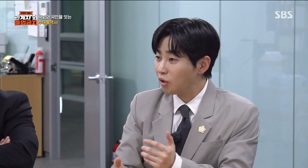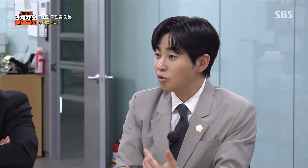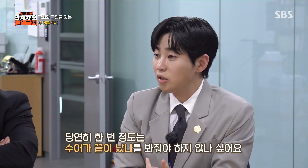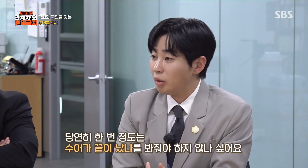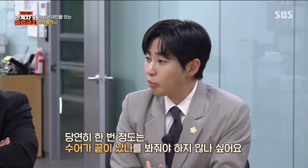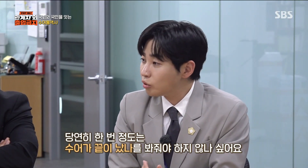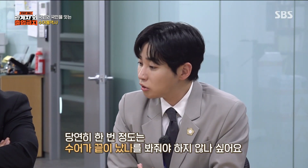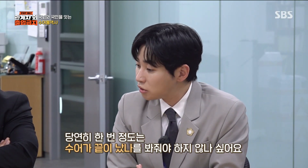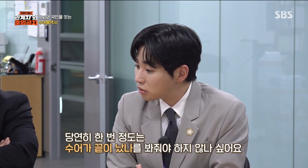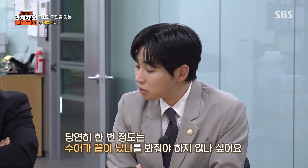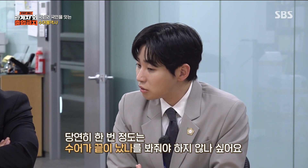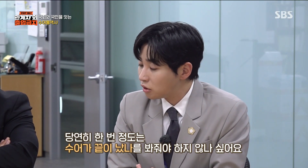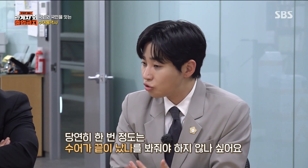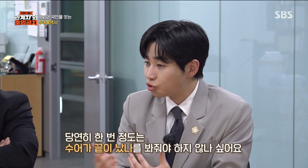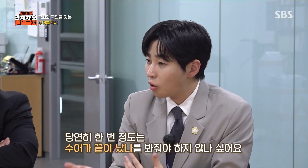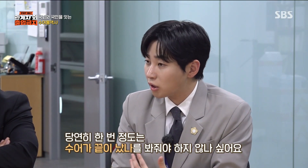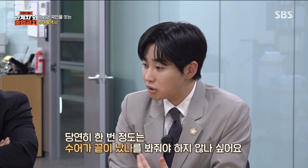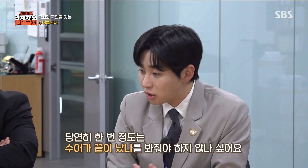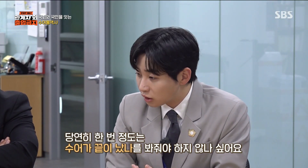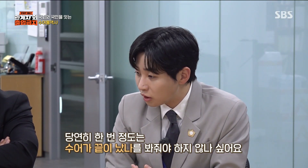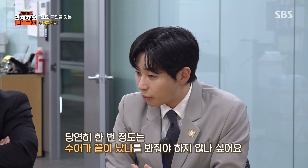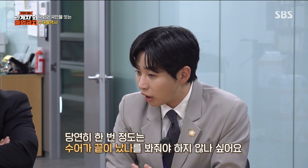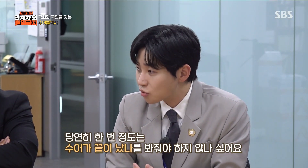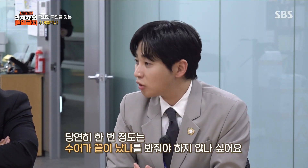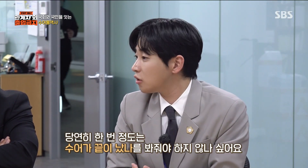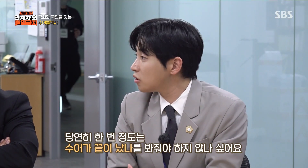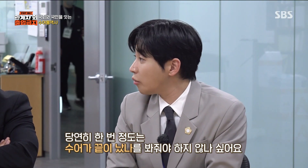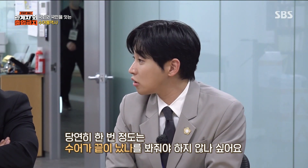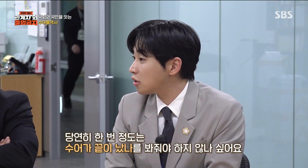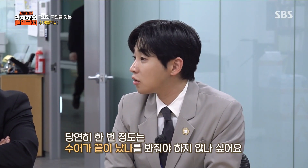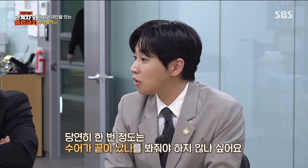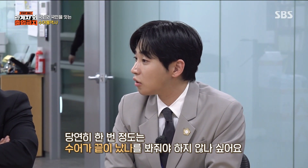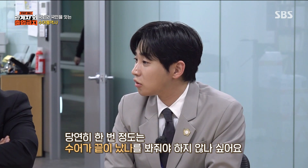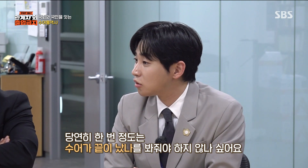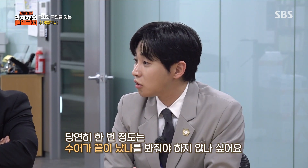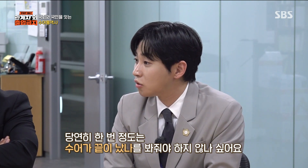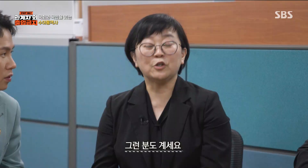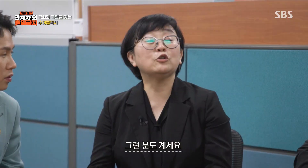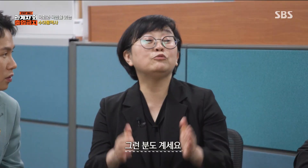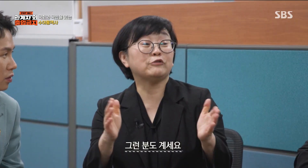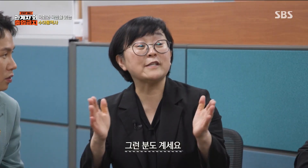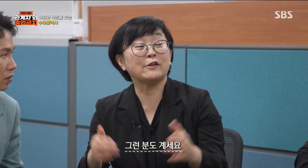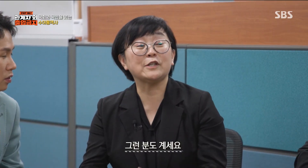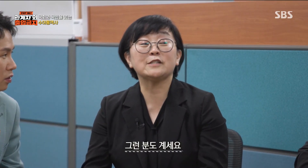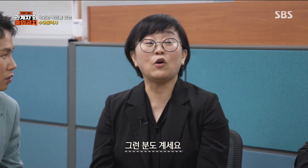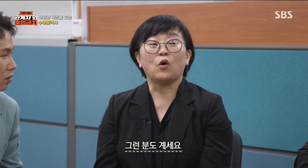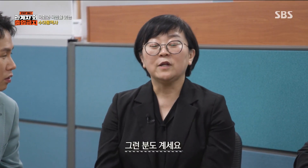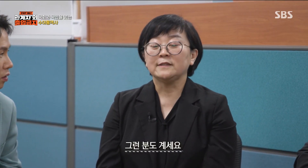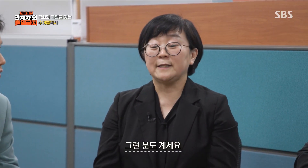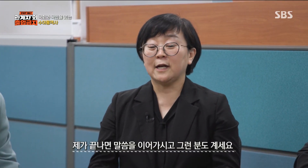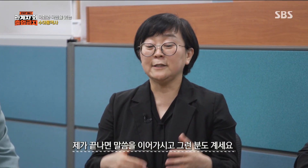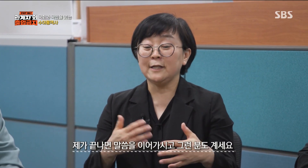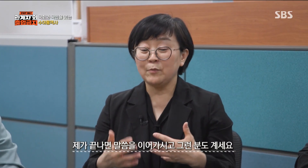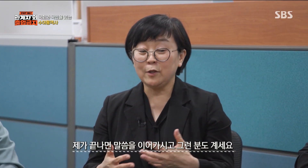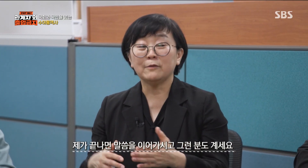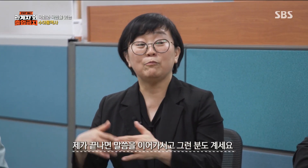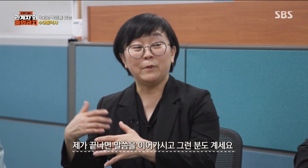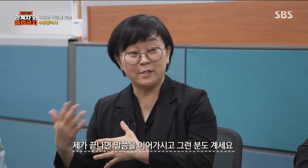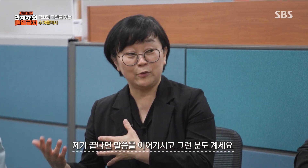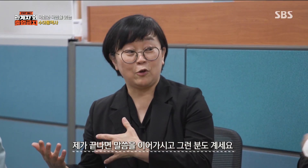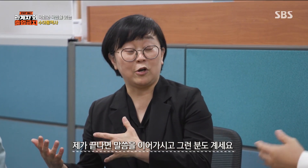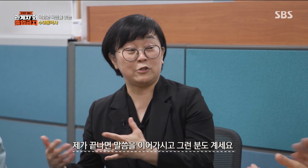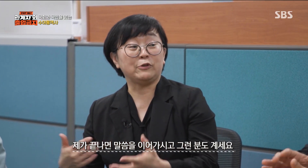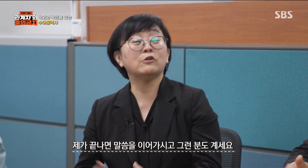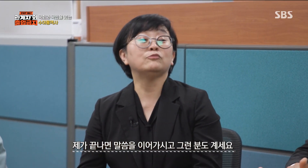당연히 한 번은. 이 수어가 끝이 났나를 봐줘야 되는 게 맞지 않나라는 생각을 했는데. 그런 분도 계세요. 그래서 제가 끝나면.